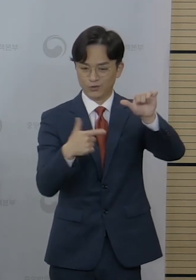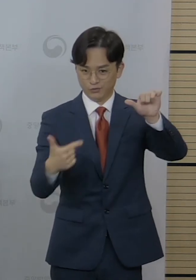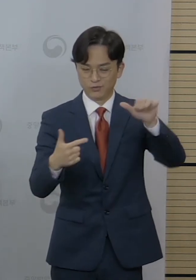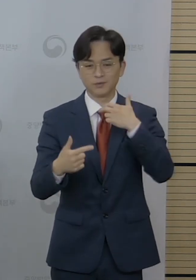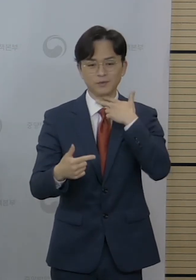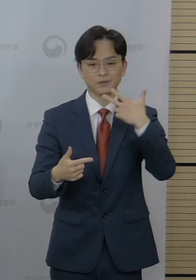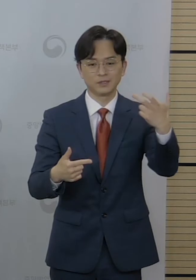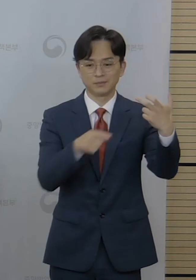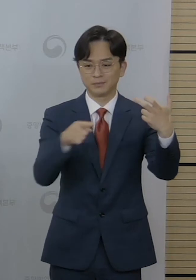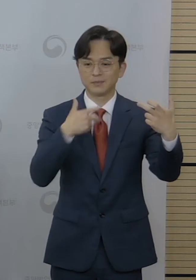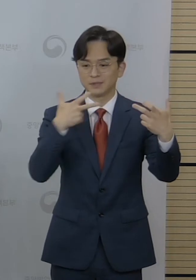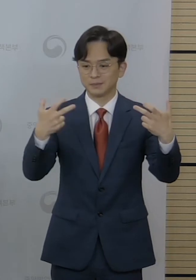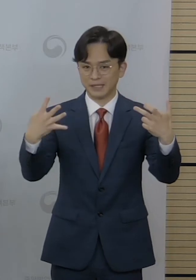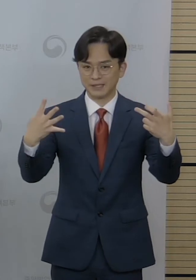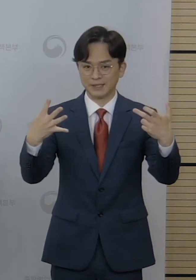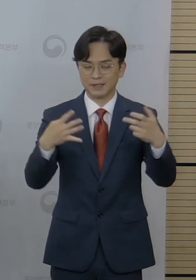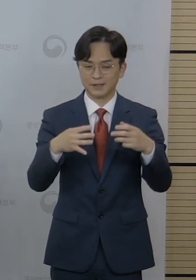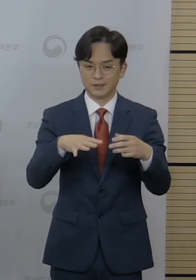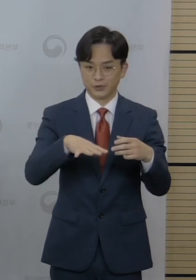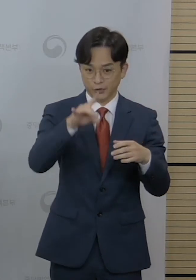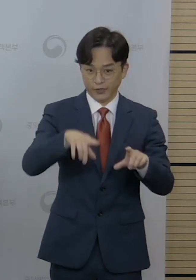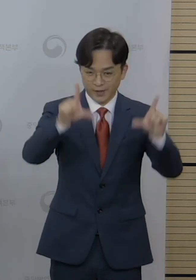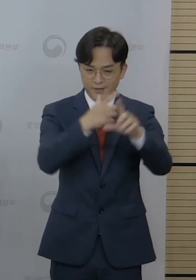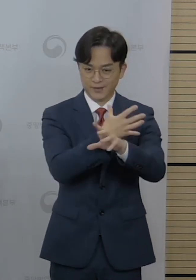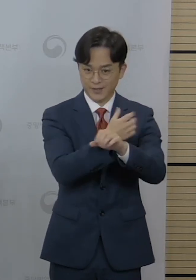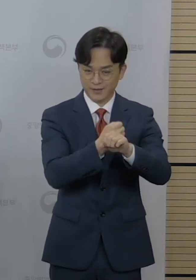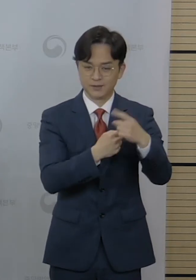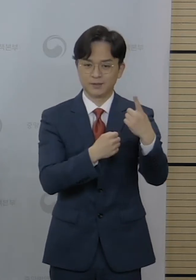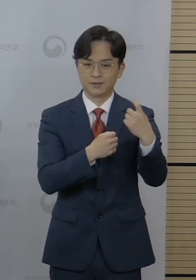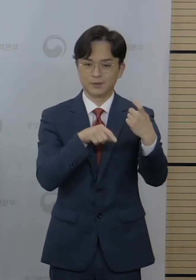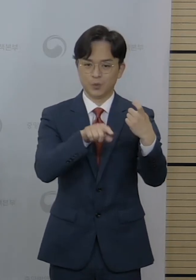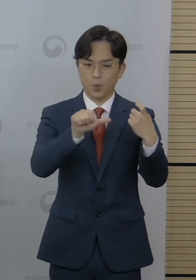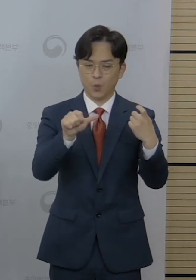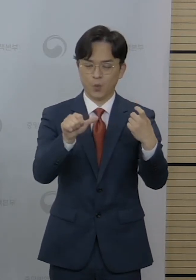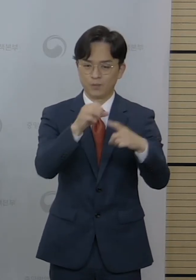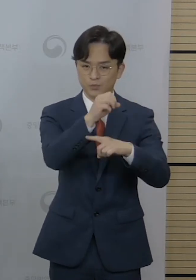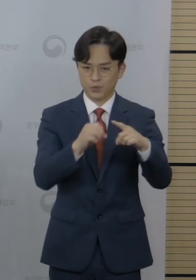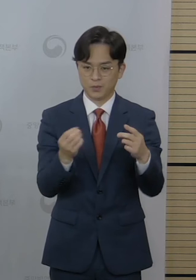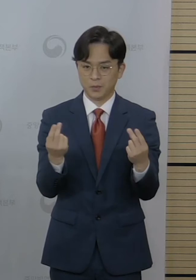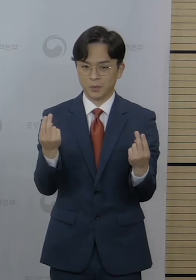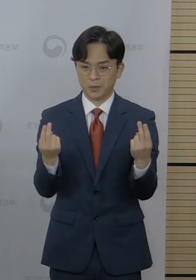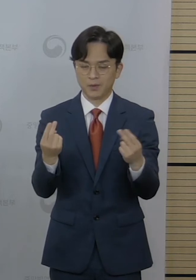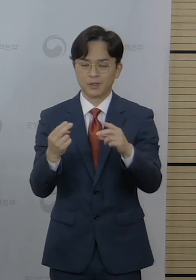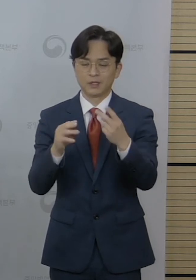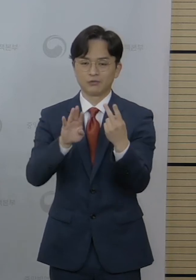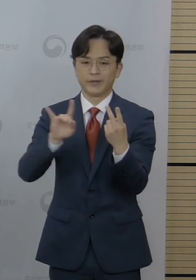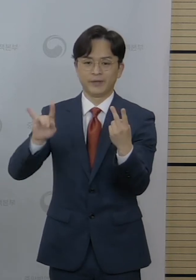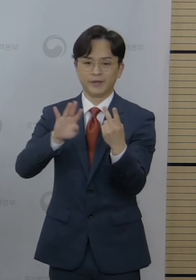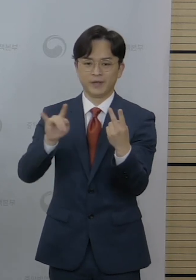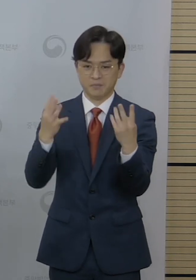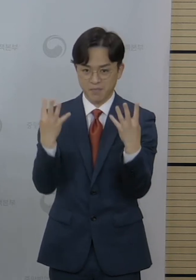연령대 의 사전 예약 첫날에 있었던 11.5% 의 두 배 가까운 일양 일로